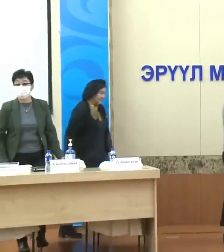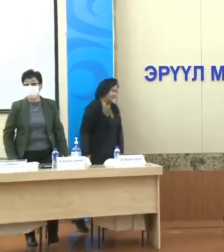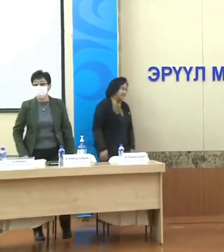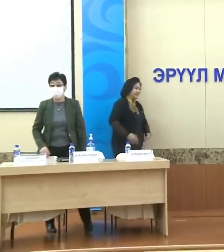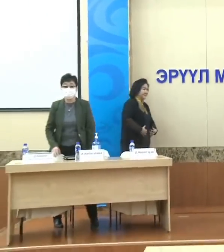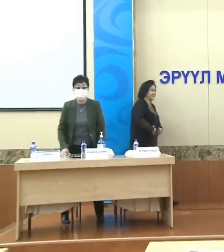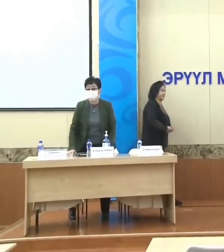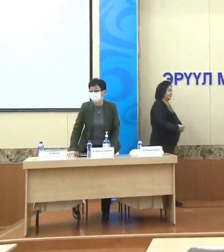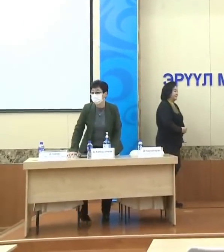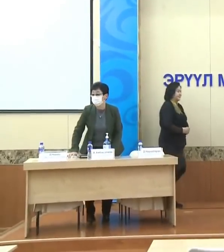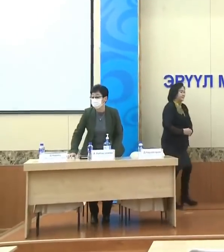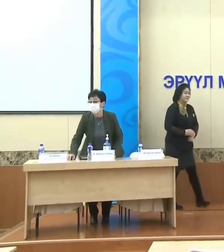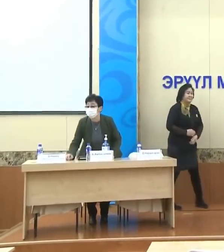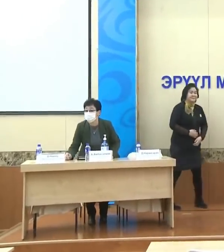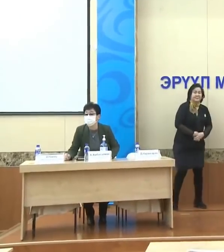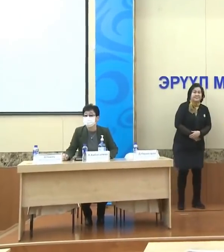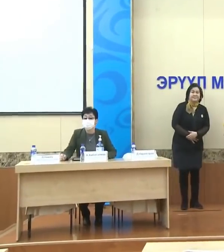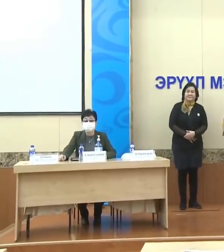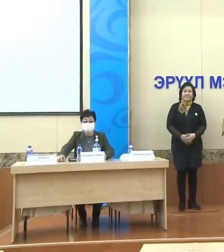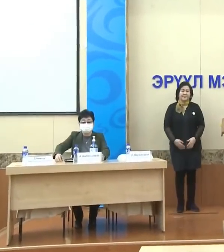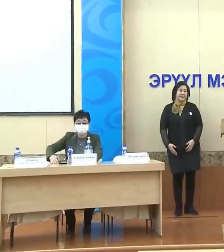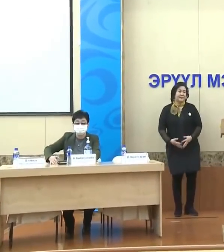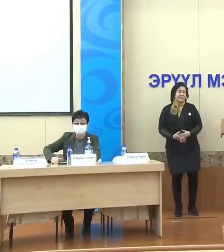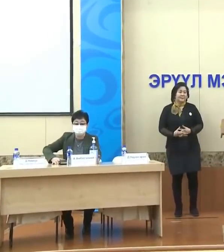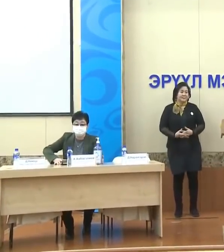was ist die Rute?